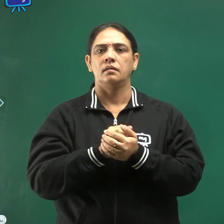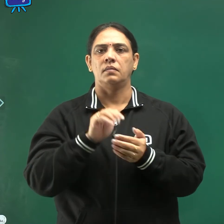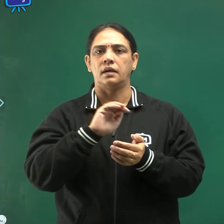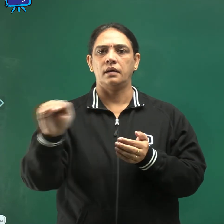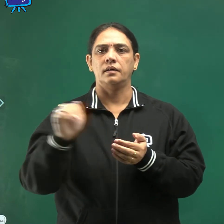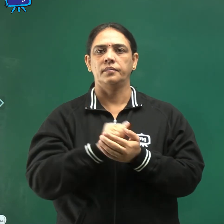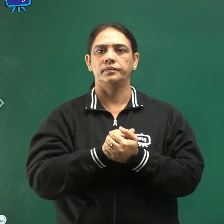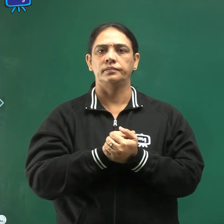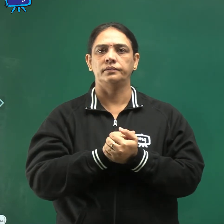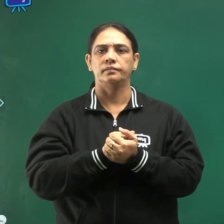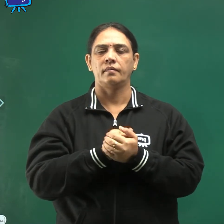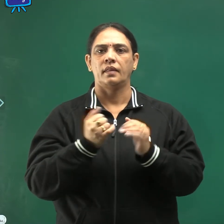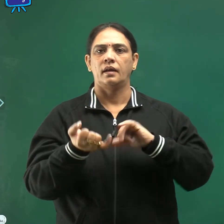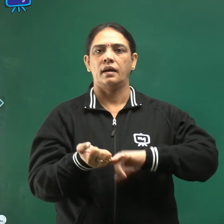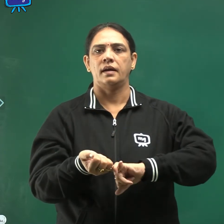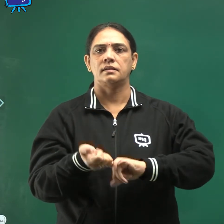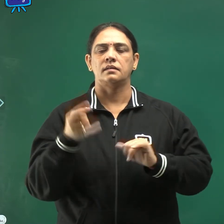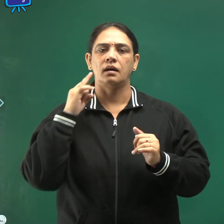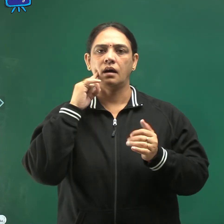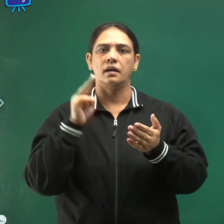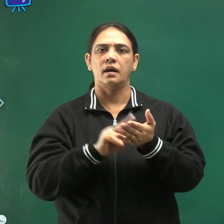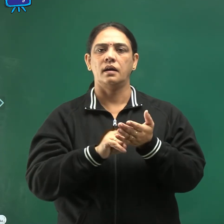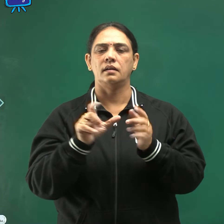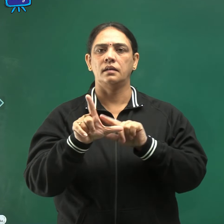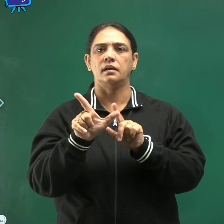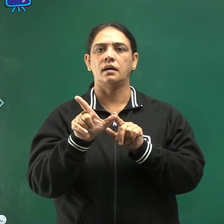बटे sin थीटा